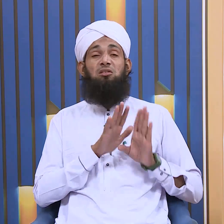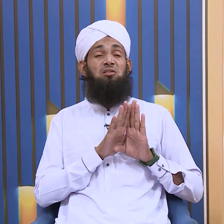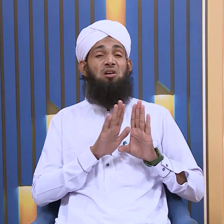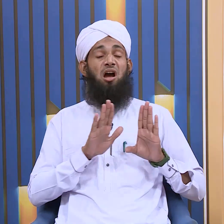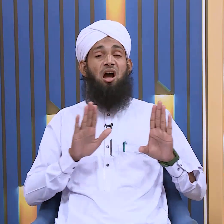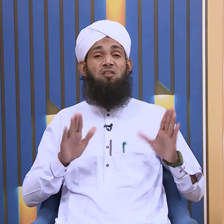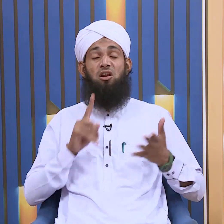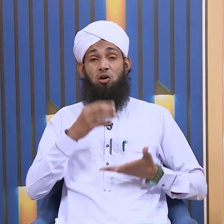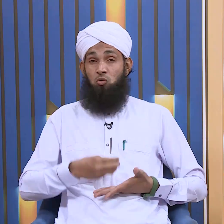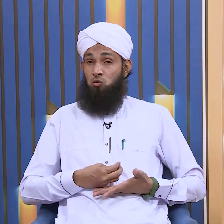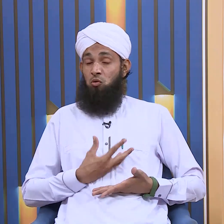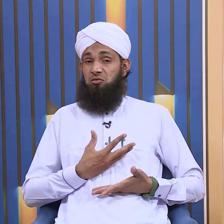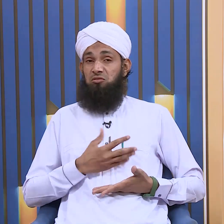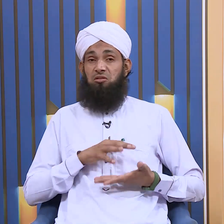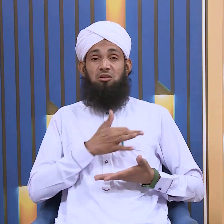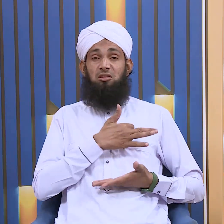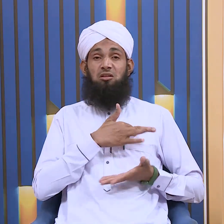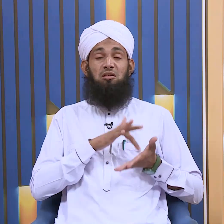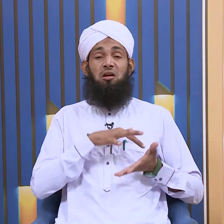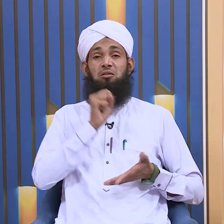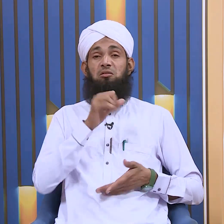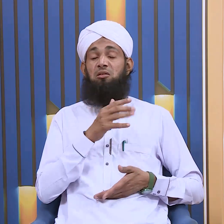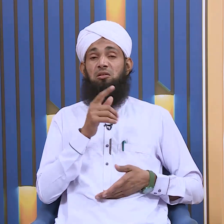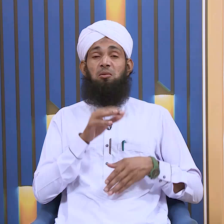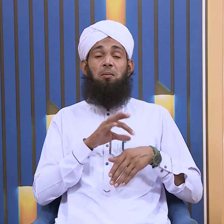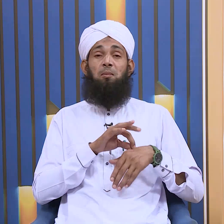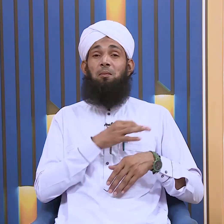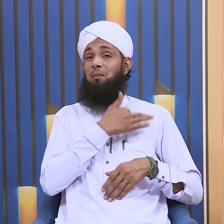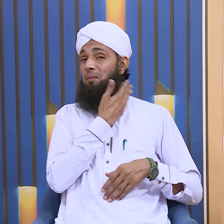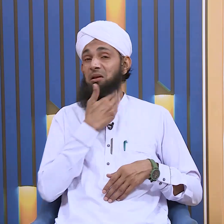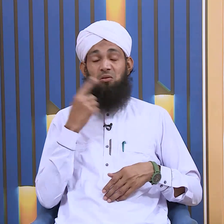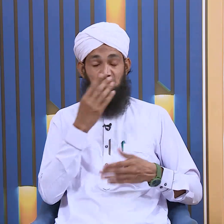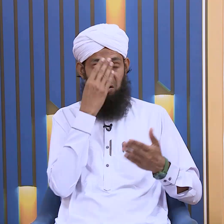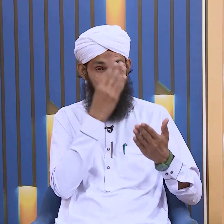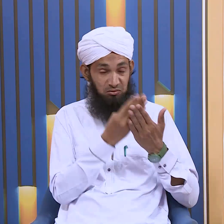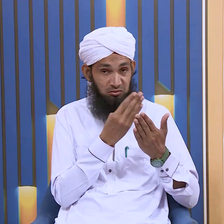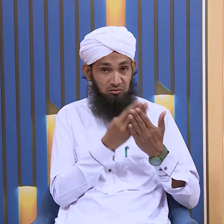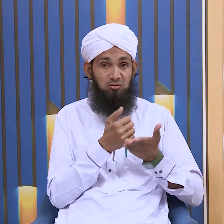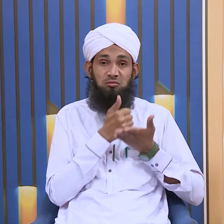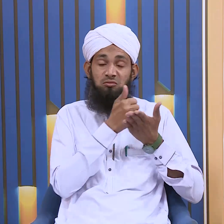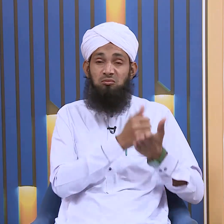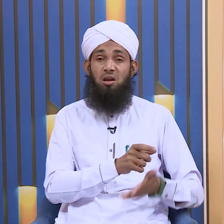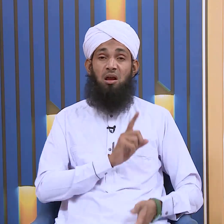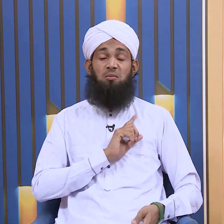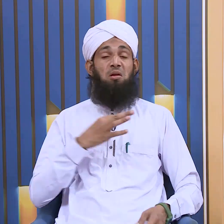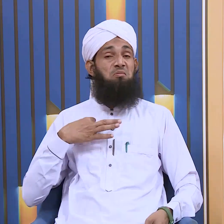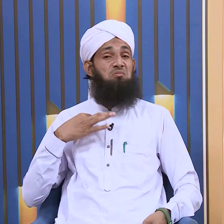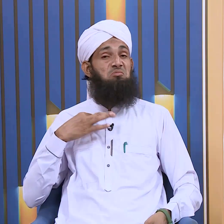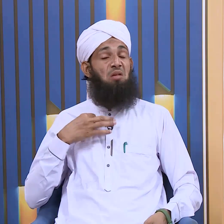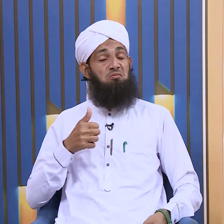لیے کرتا تھا کہ لوگ اس کی عزت کریں، حب جاہ کی وجہ سے یہ وہ عمل کرتا تھا، اللہ